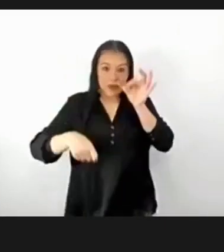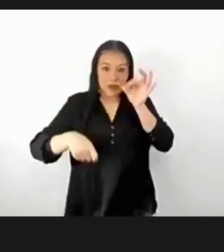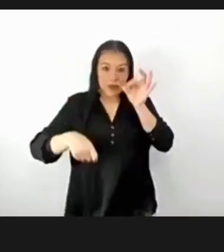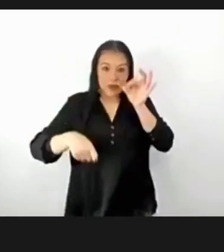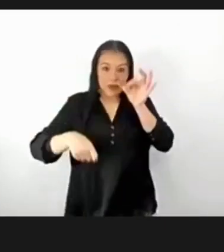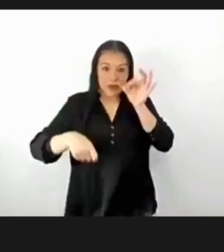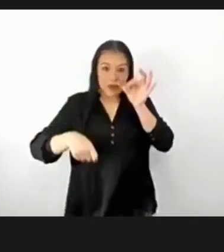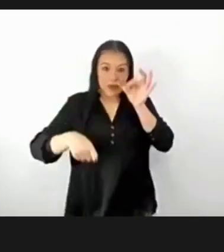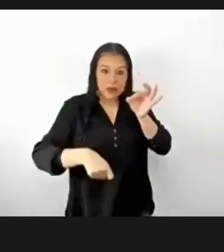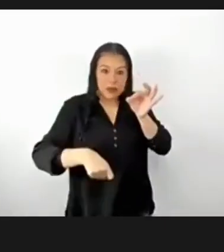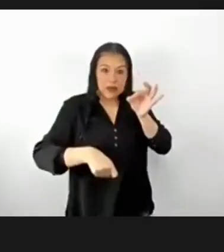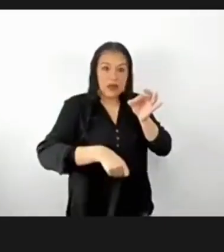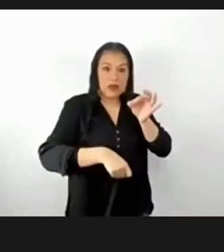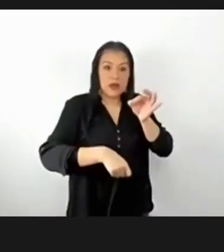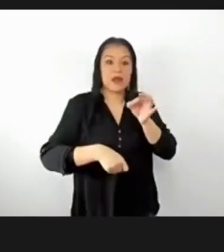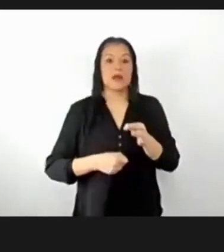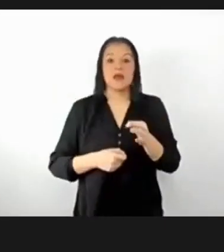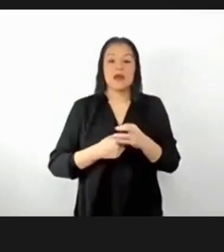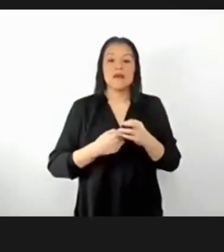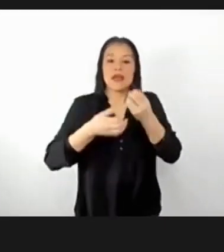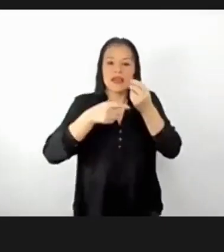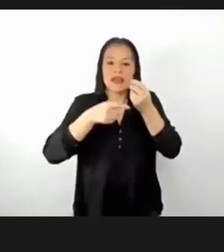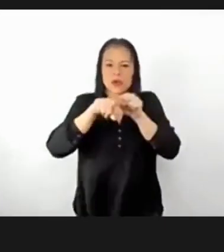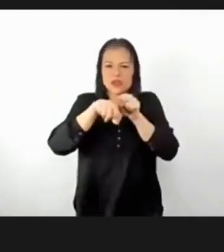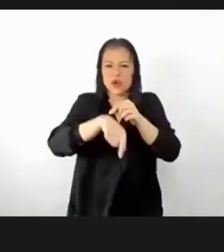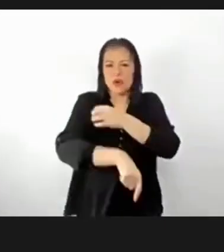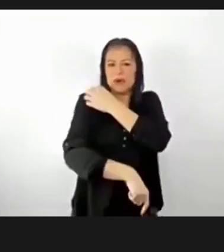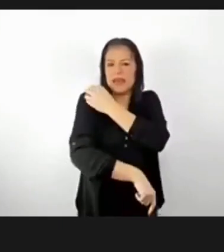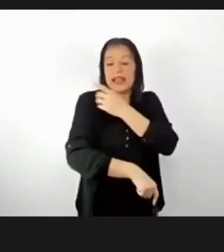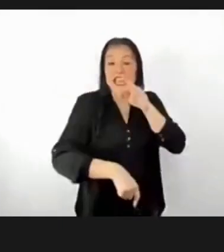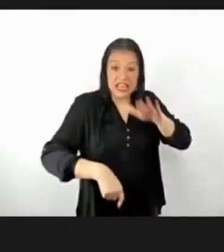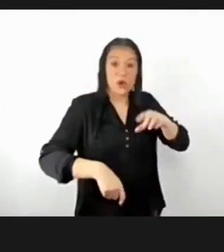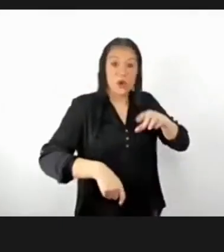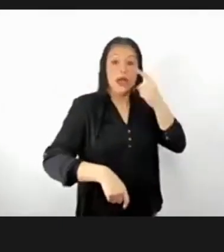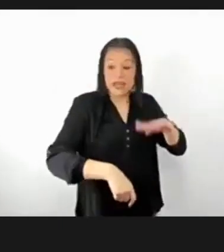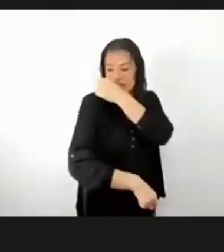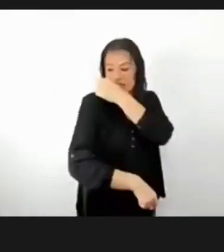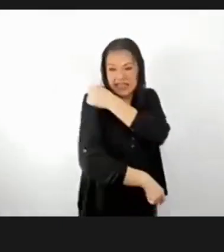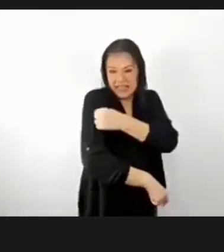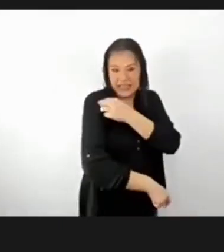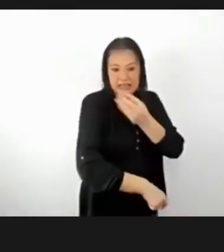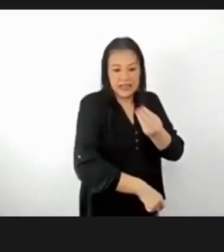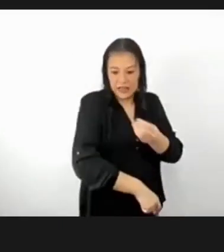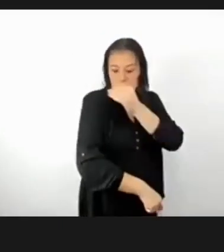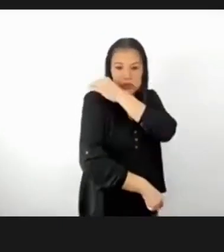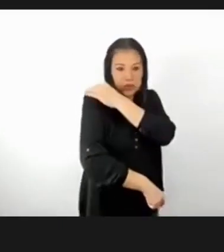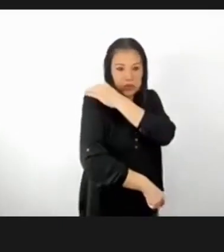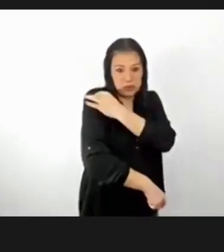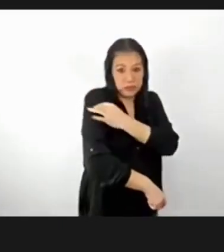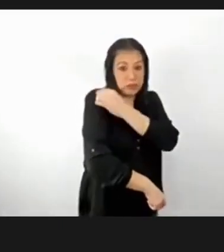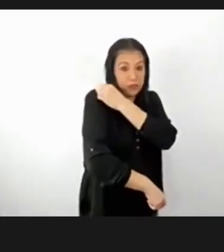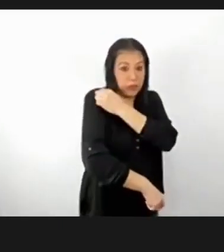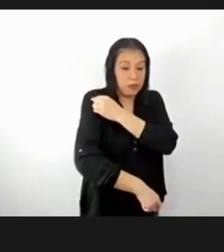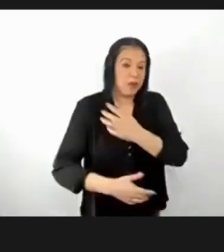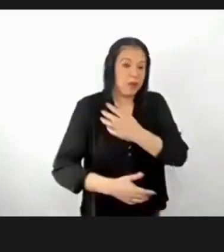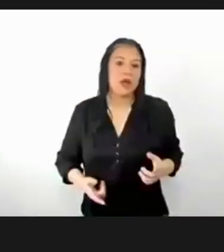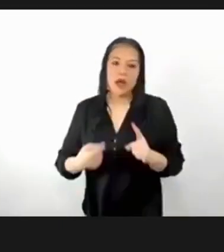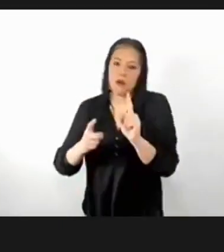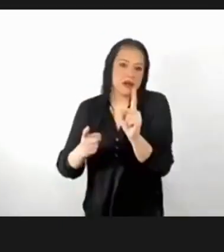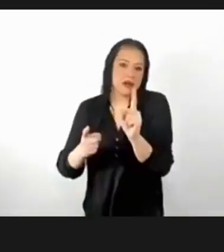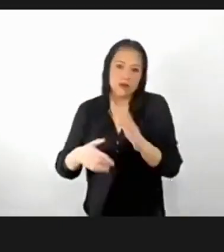lo puso, lo escarificó, o sea, hizo como una herida en el bracito del niño y el niño lo expuso frente a la